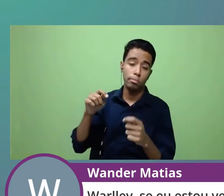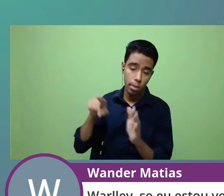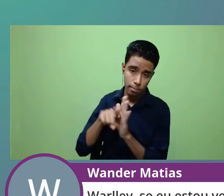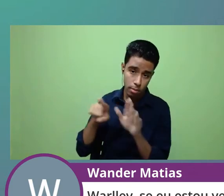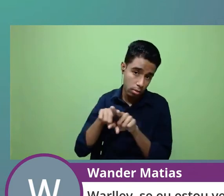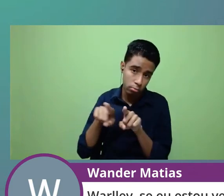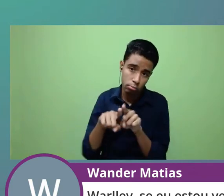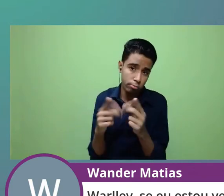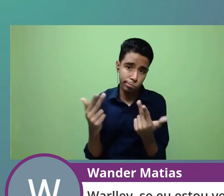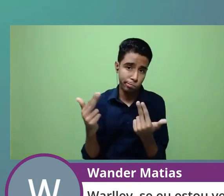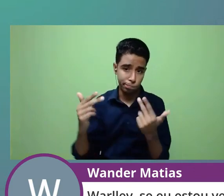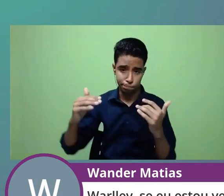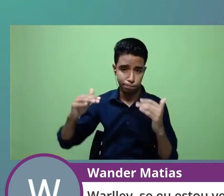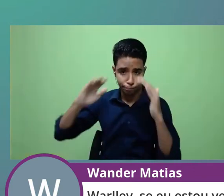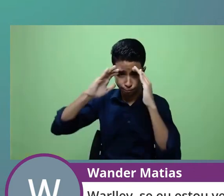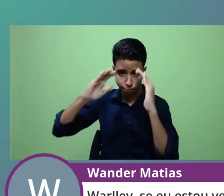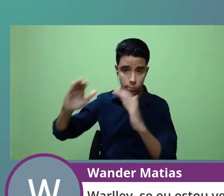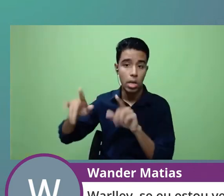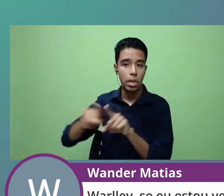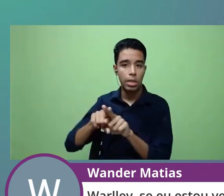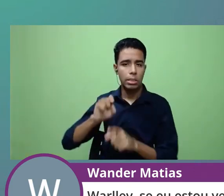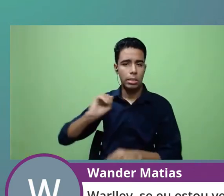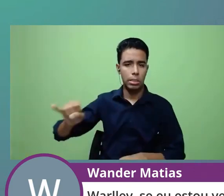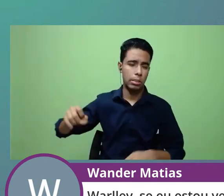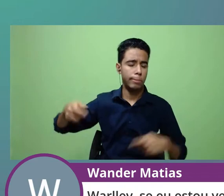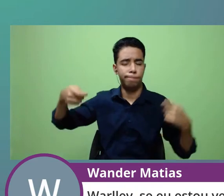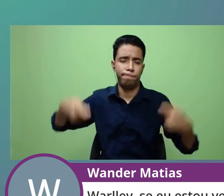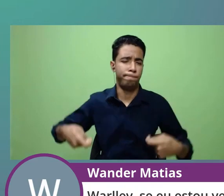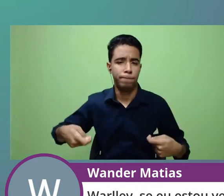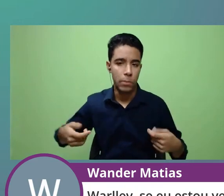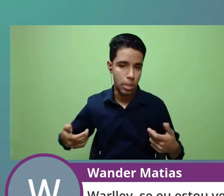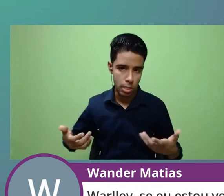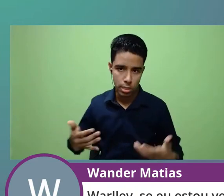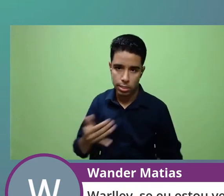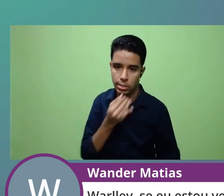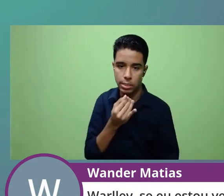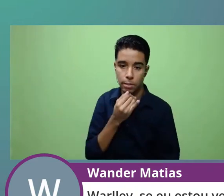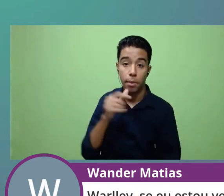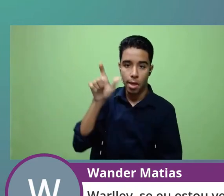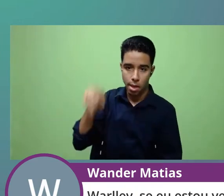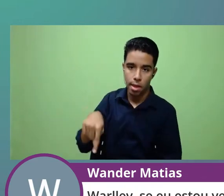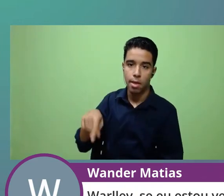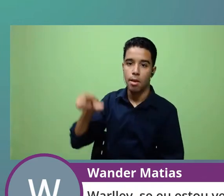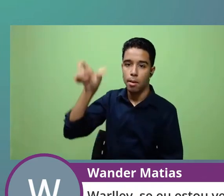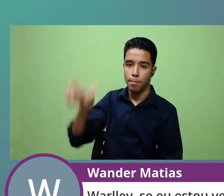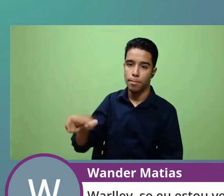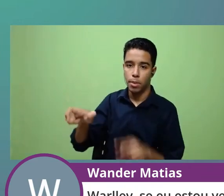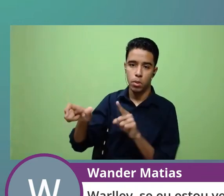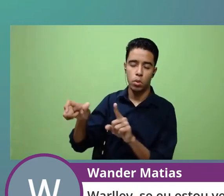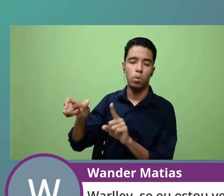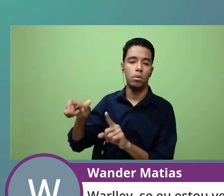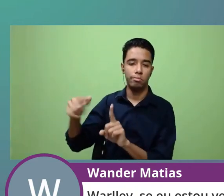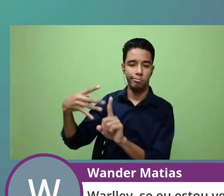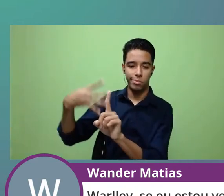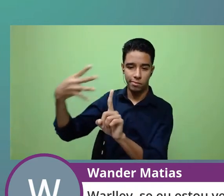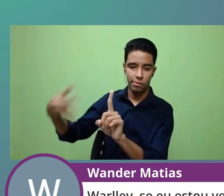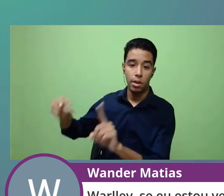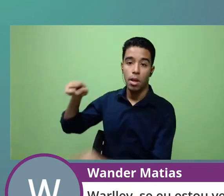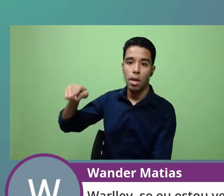eu preciso ouvir uma frase mais incisiva. Por exemplo, se é uma pessoa que é militante, a pessoa não vai falar assim,